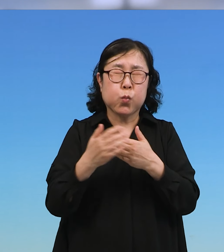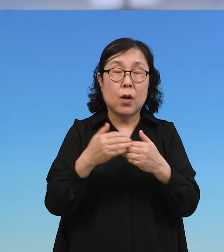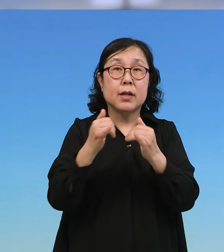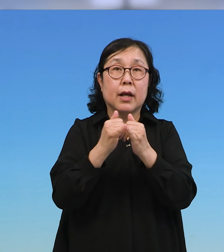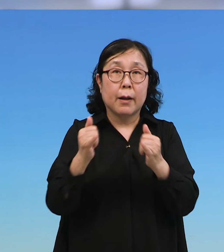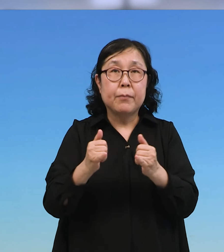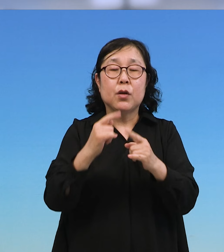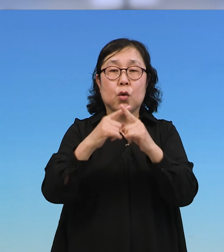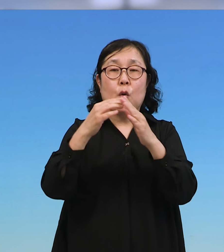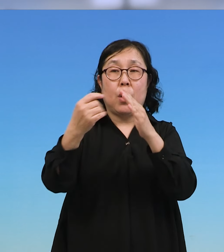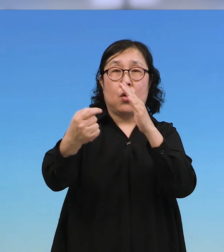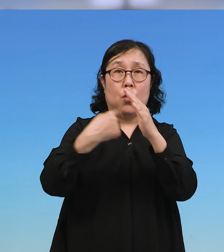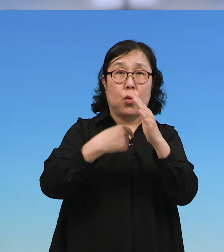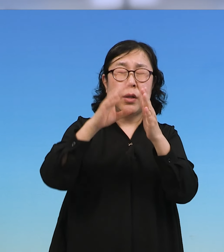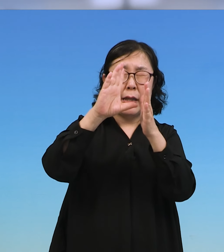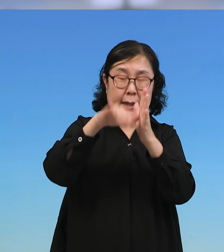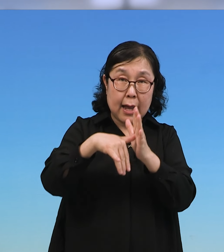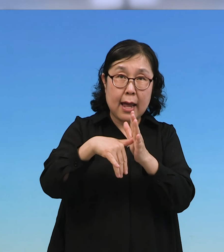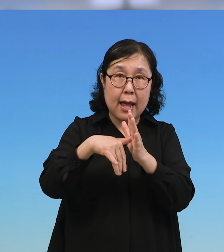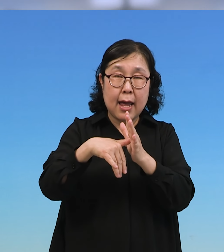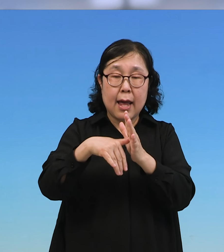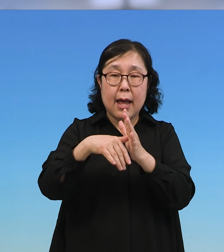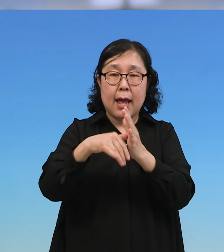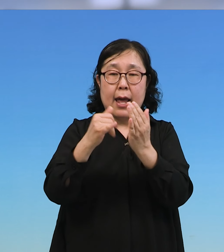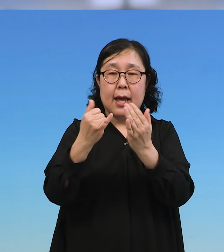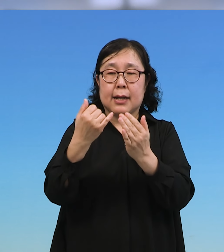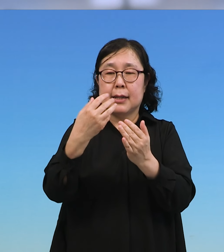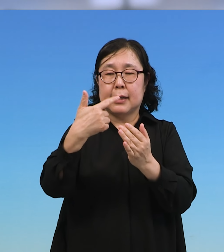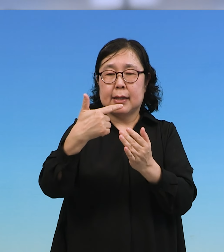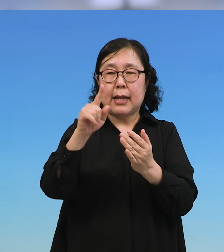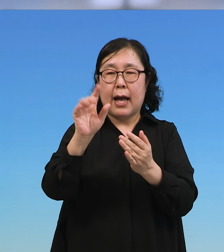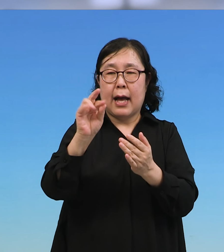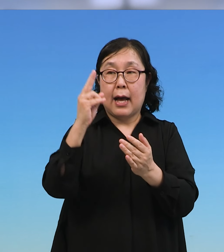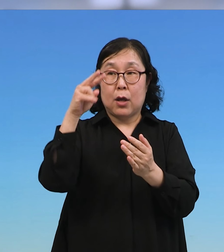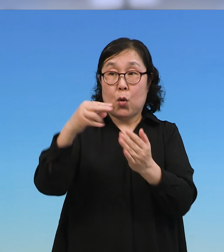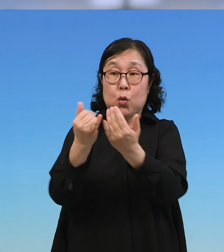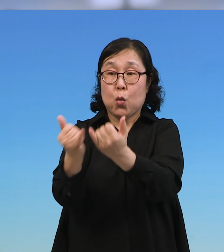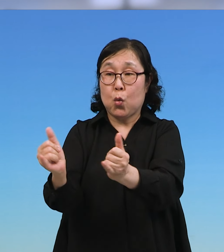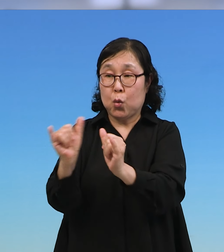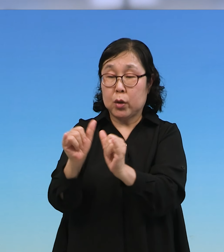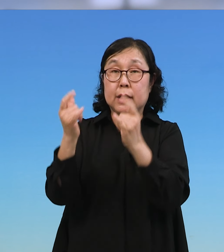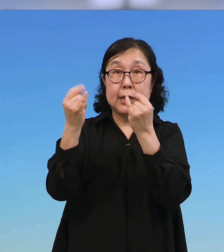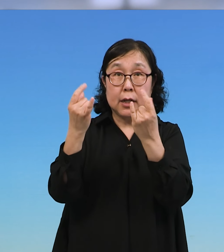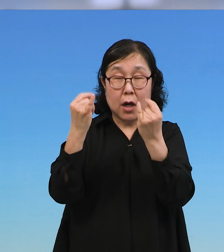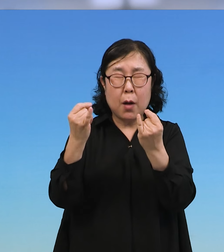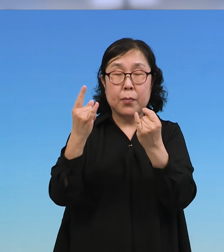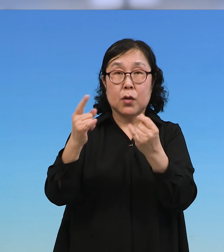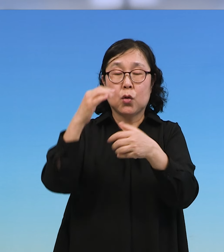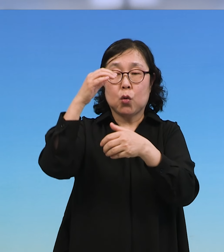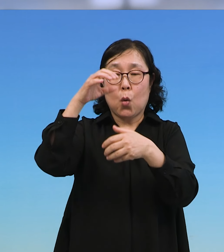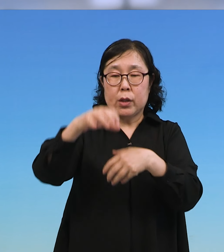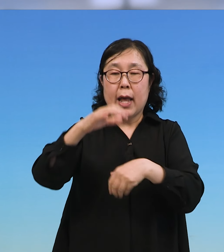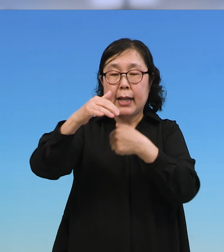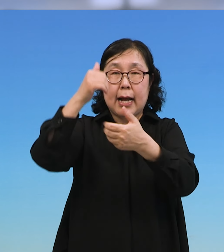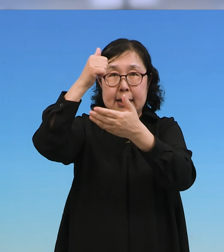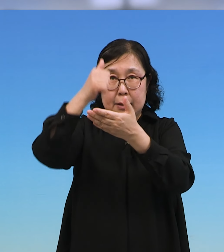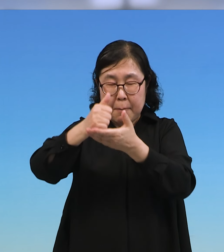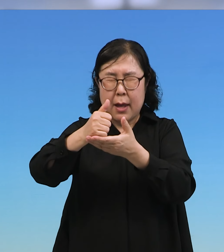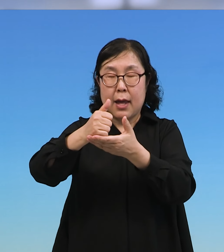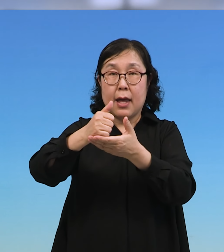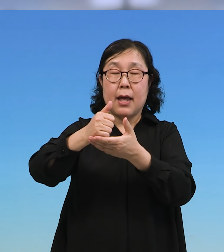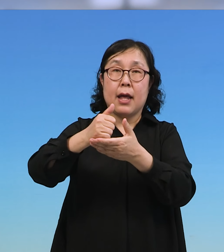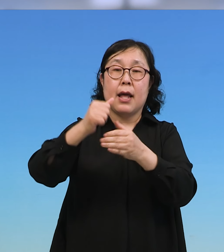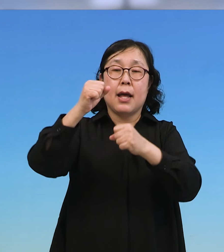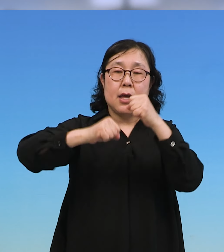때 그 라마나요 공동체처럼 거기에 영적인 능력이 나타나고 하나님의 영을 통한 다윗의 보호하심의